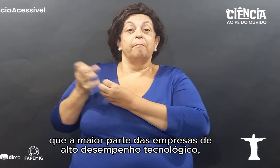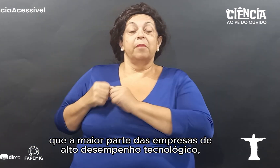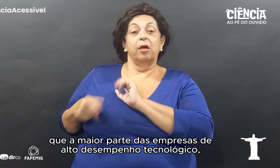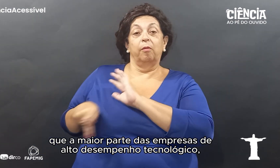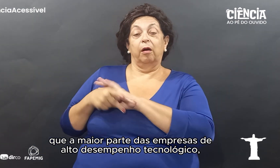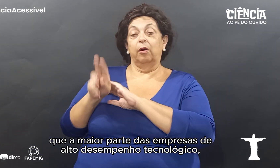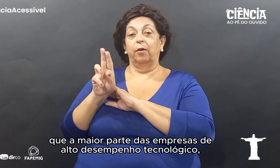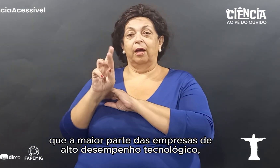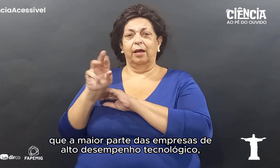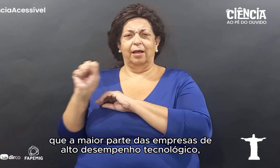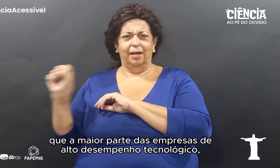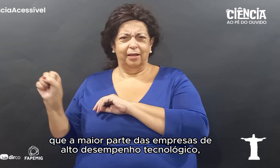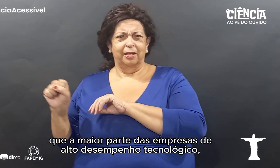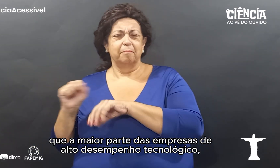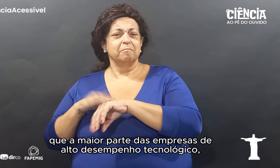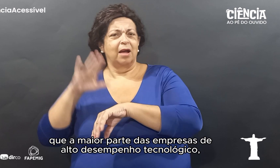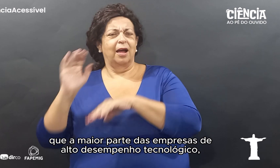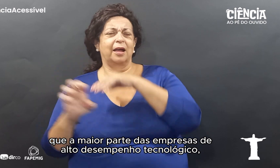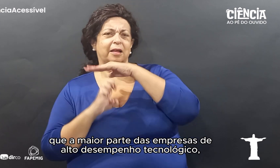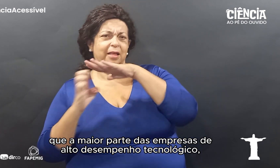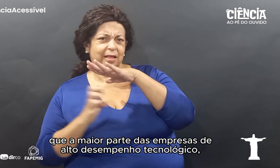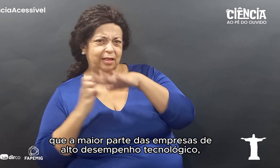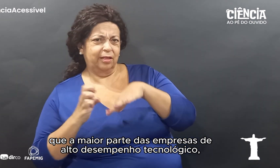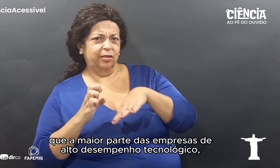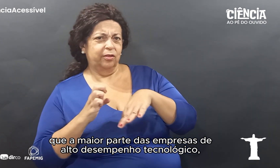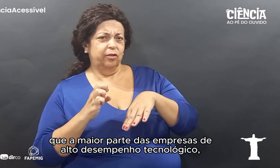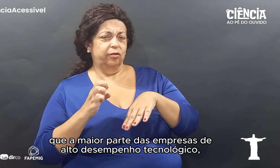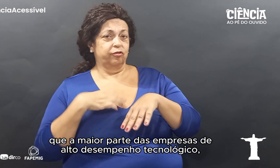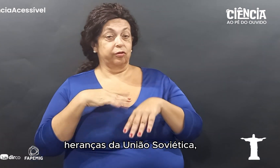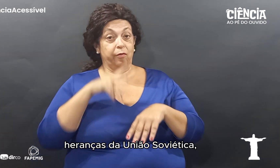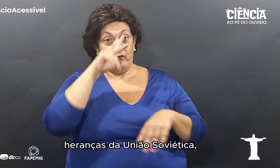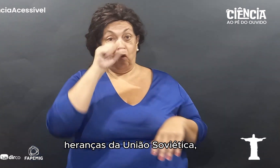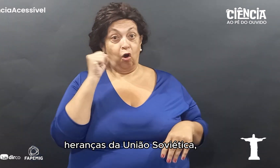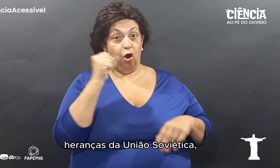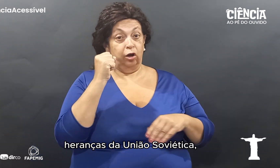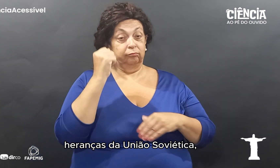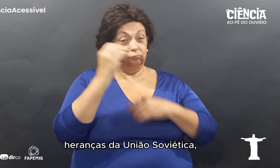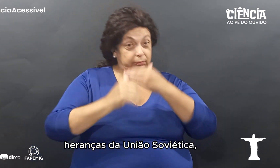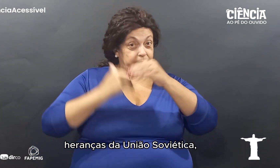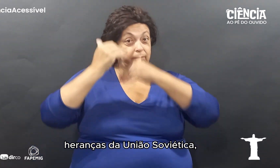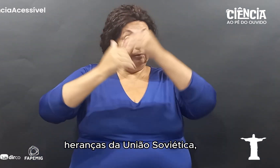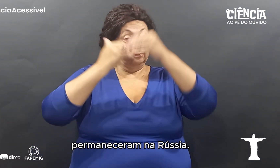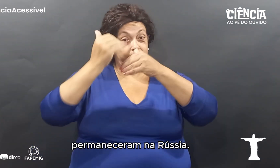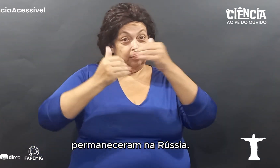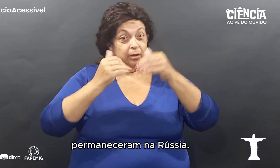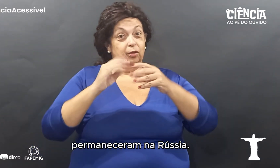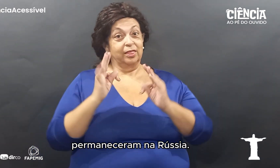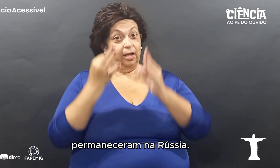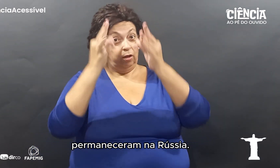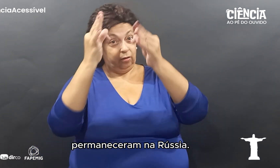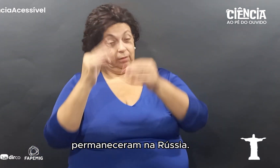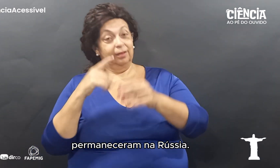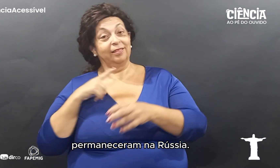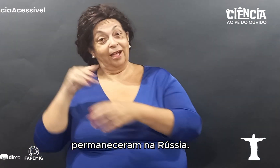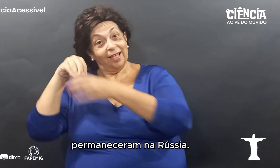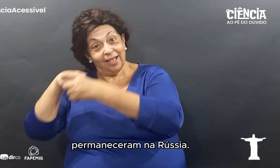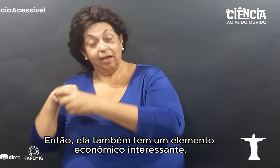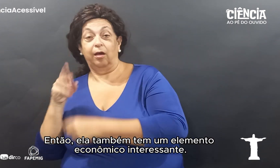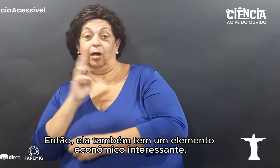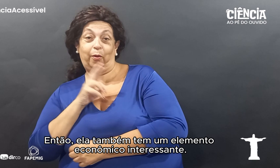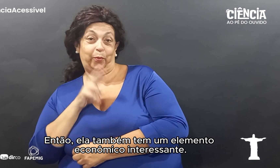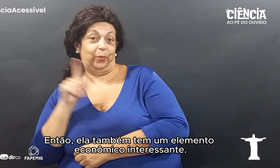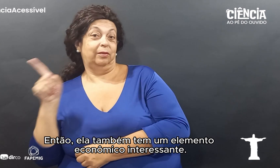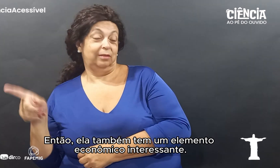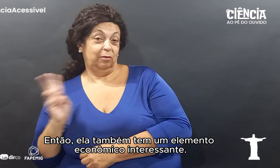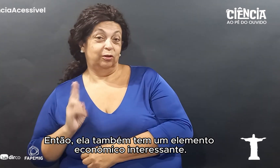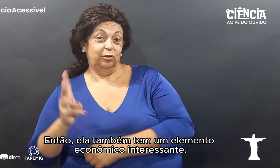parte das empresas de alto desempenho tecnológico, heranças da União Soviética, permaneceram na Rússia.